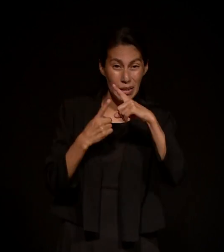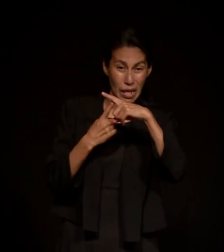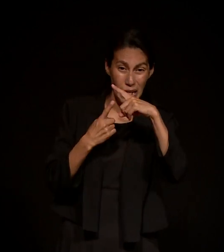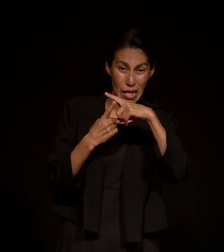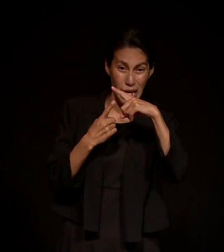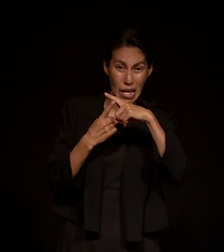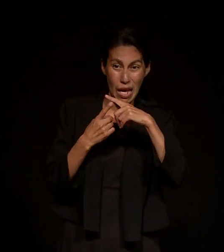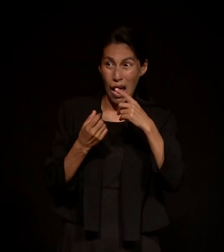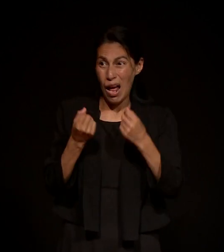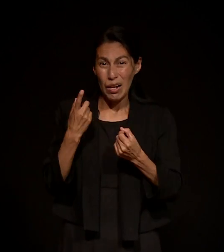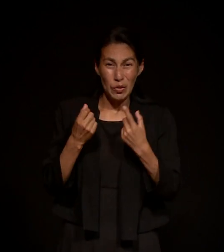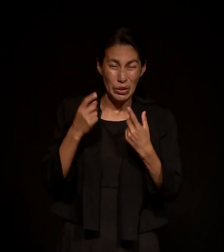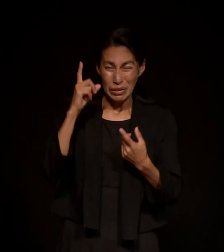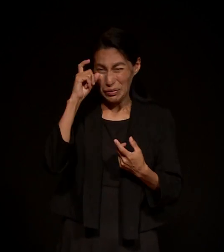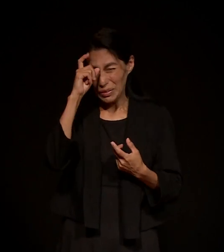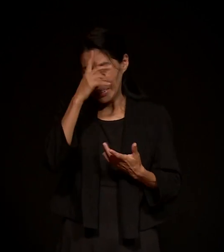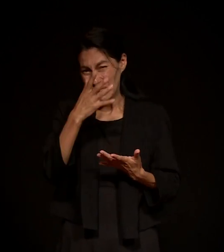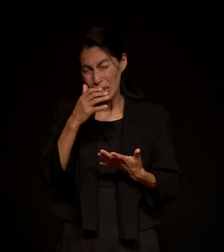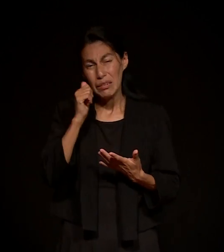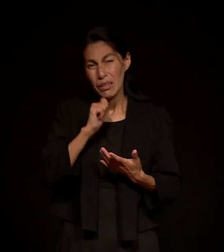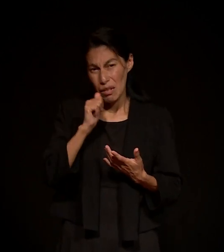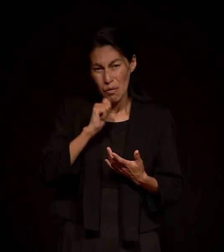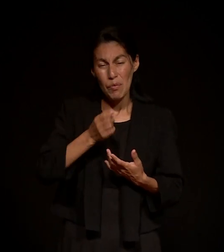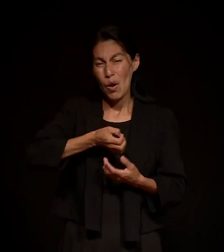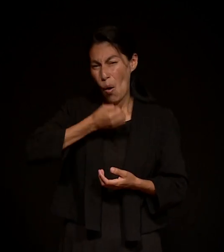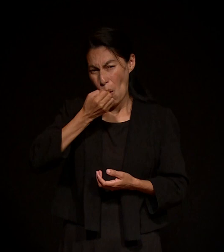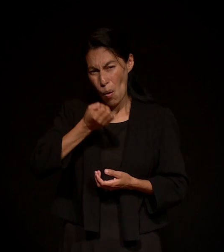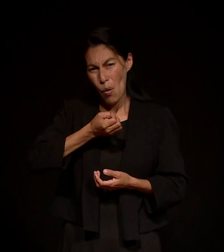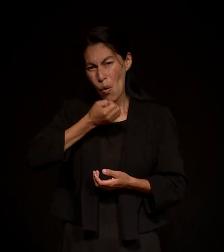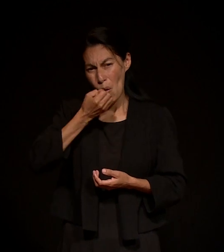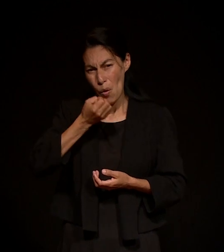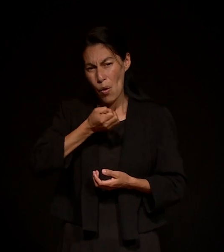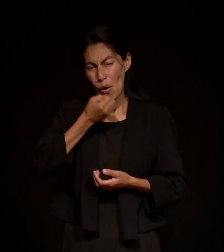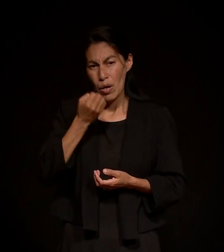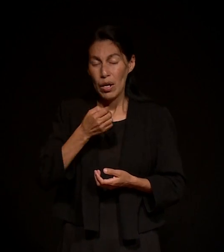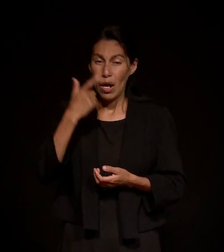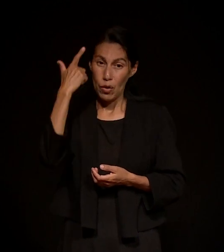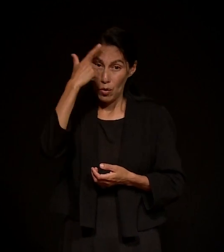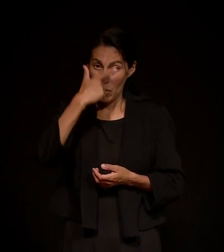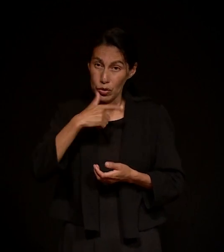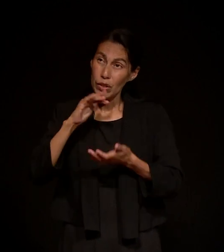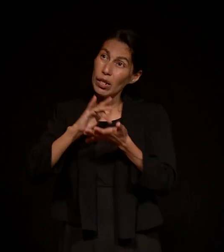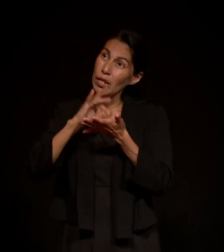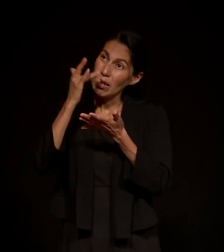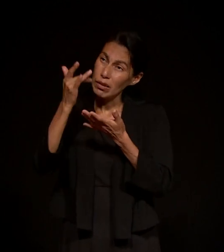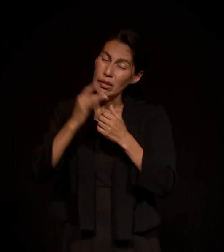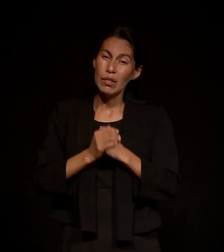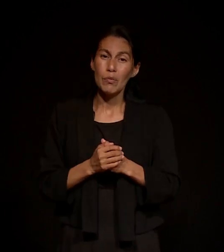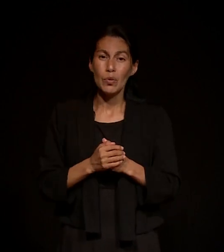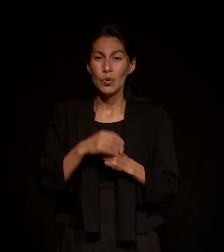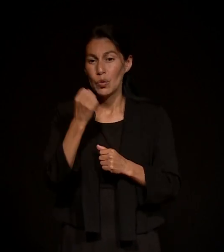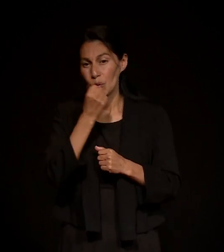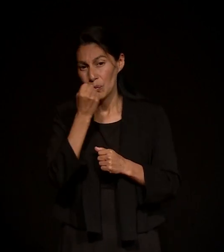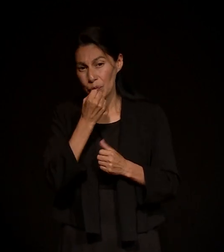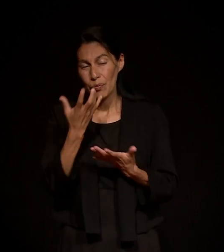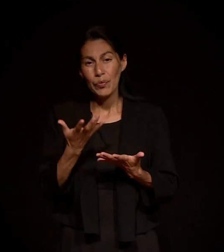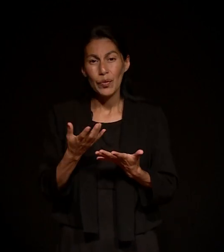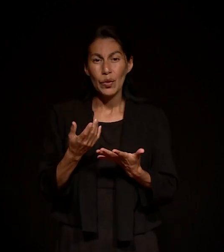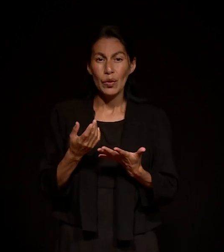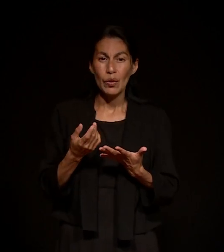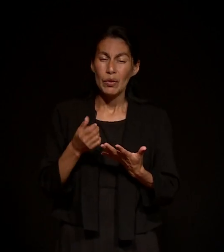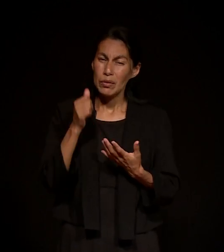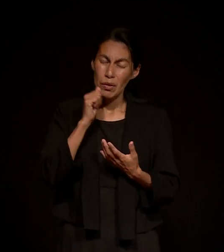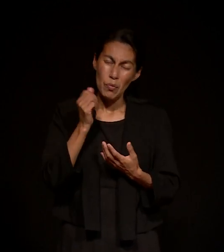examen, alguna tarea que hacer, como complicada. Y también para agradecer cada mucho que oramos, cada culto que oramos.